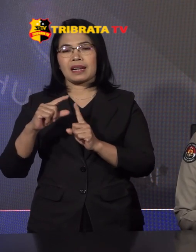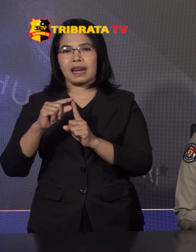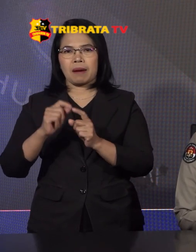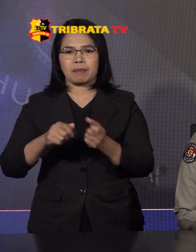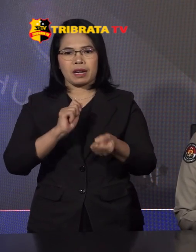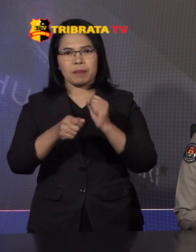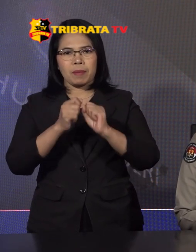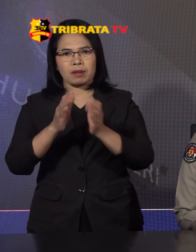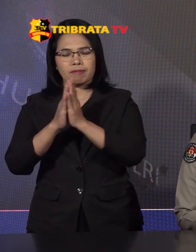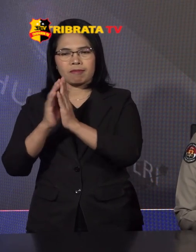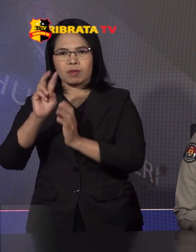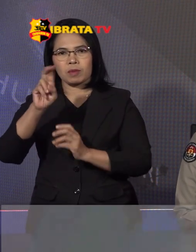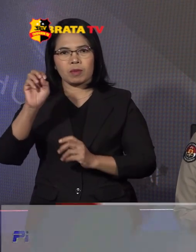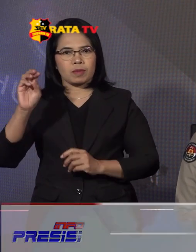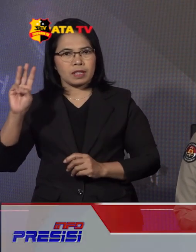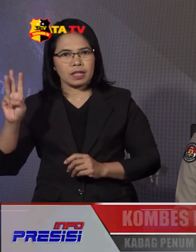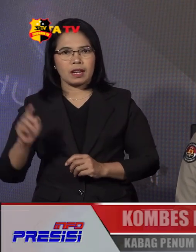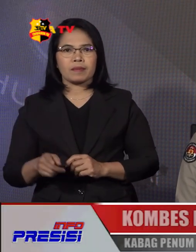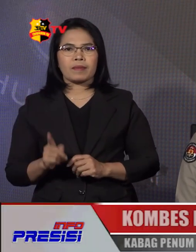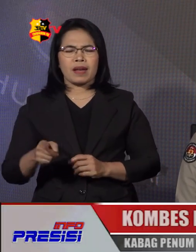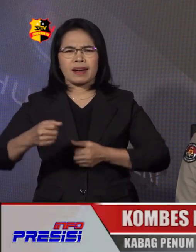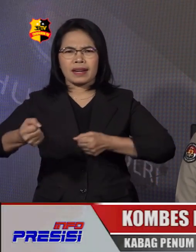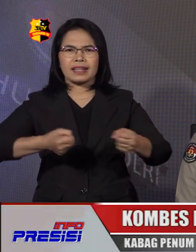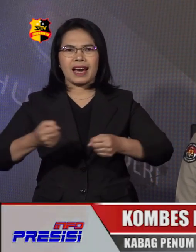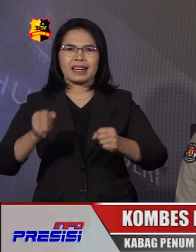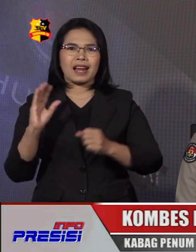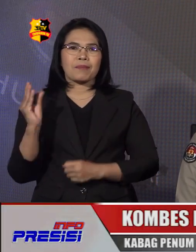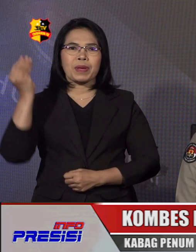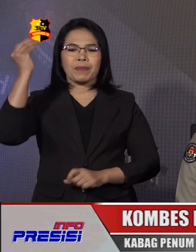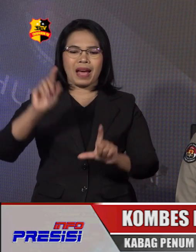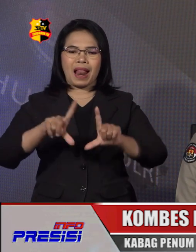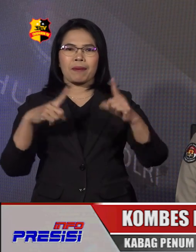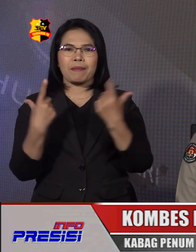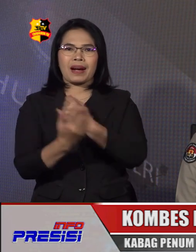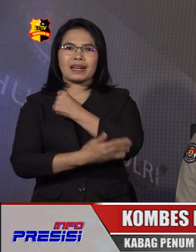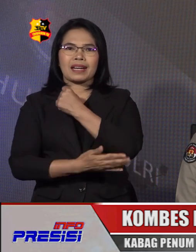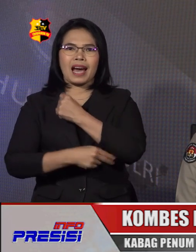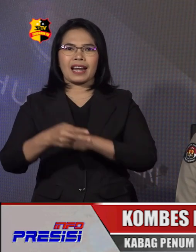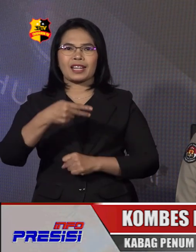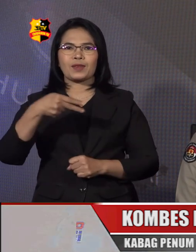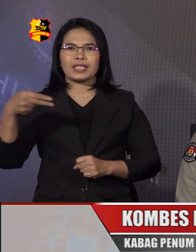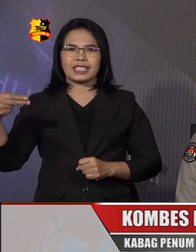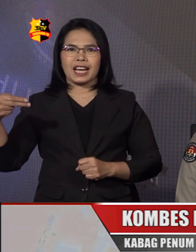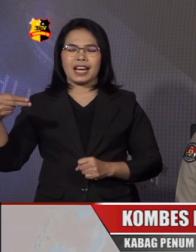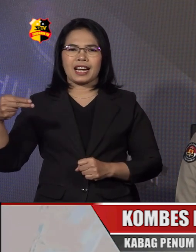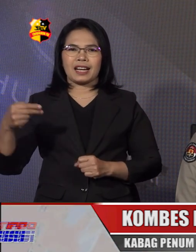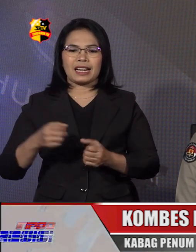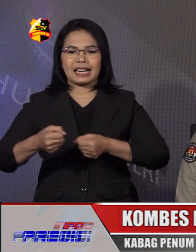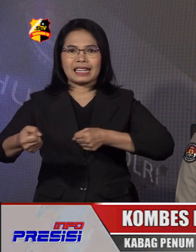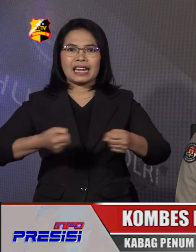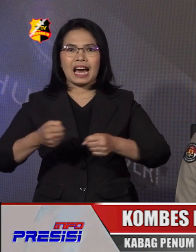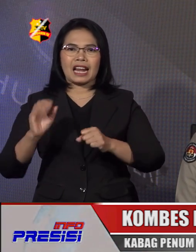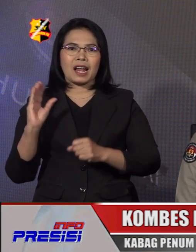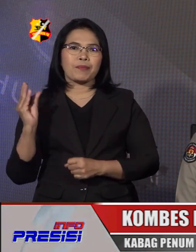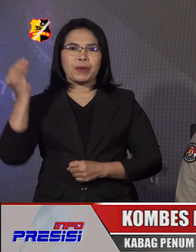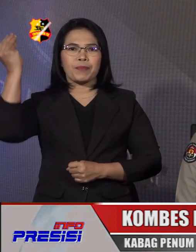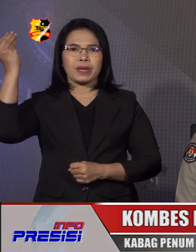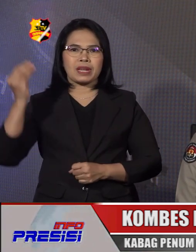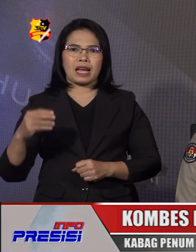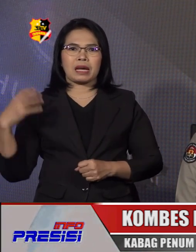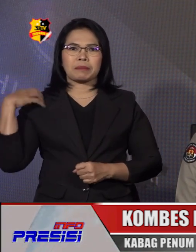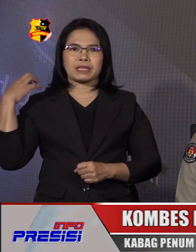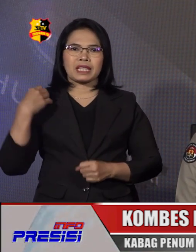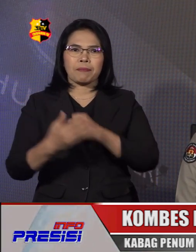yang terdiri dari kendaraan Pimpinan lembaga negara Republik Indonesia kendaraan Pimpinan dan